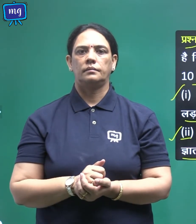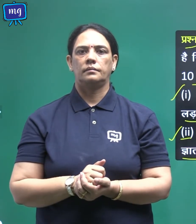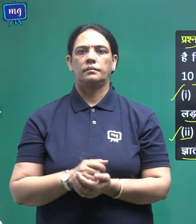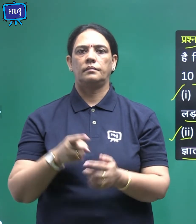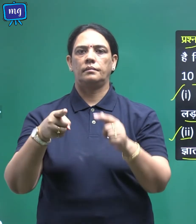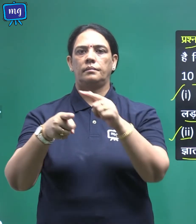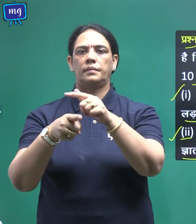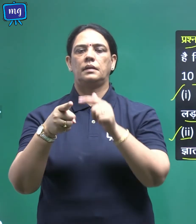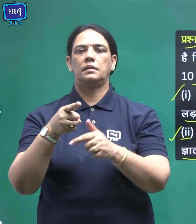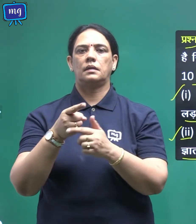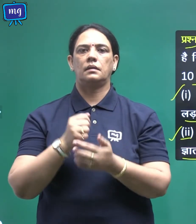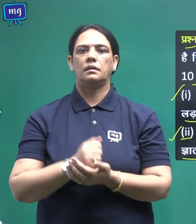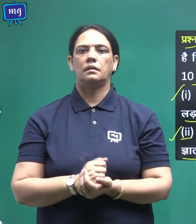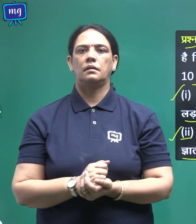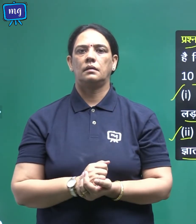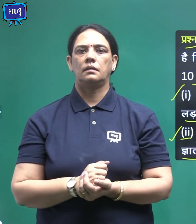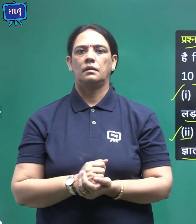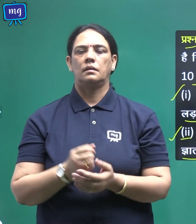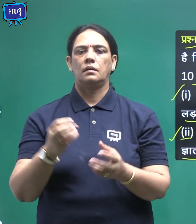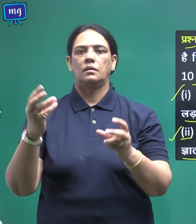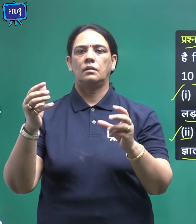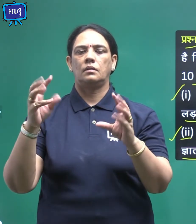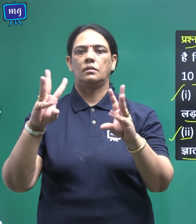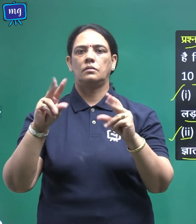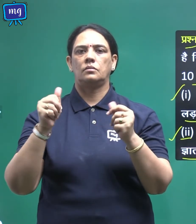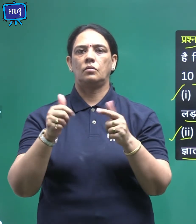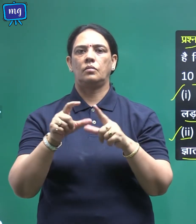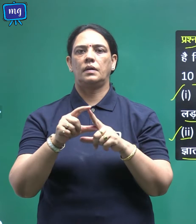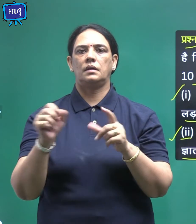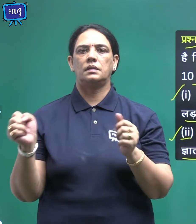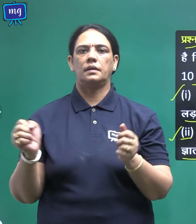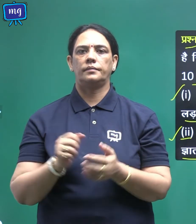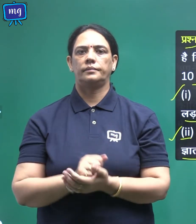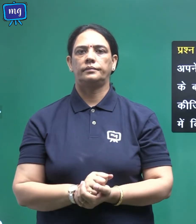प्रतिशत ज्ञात कीजिए।